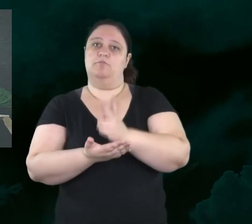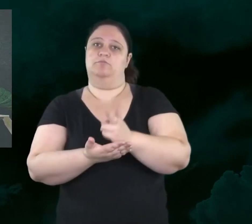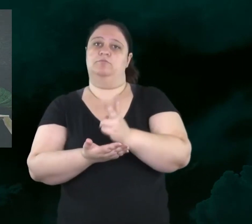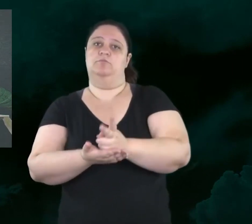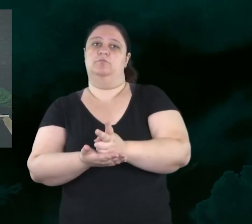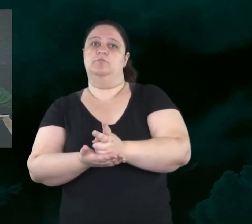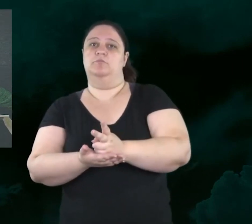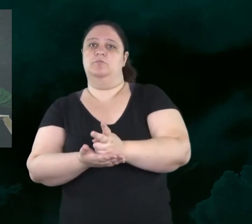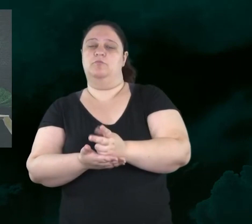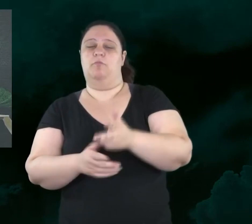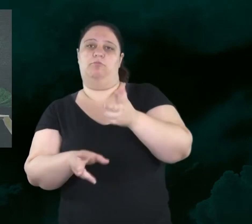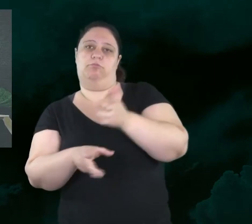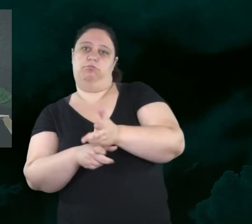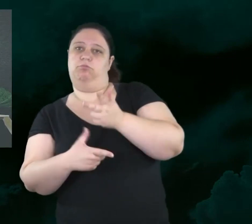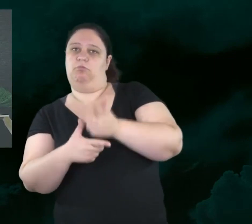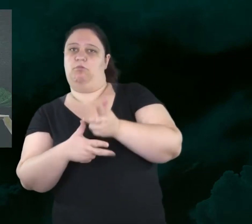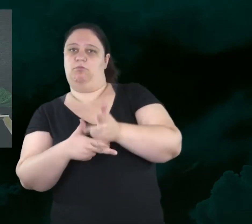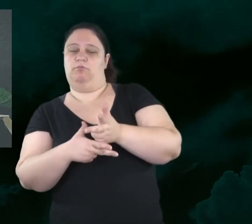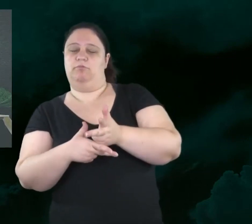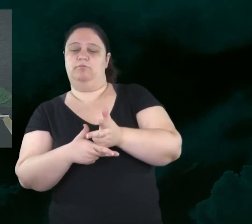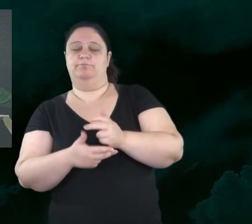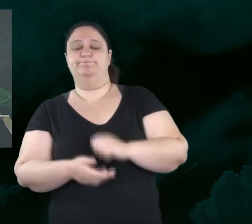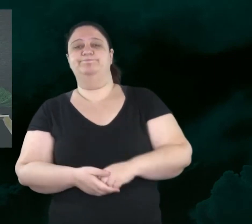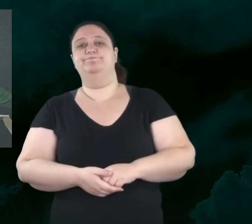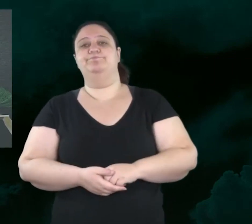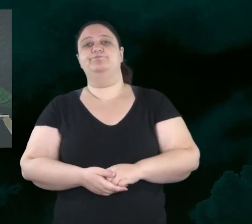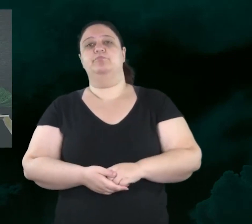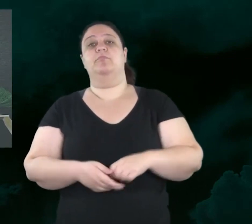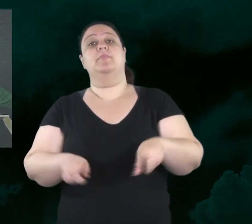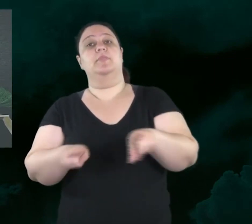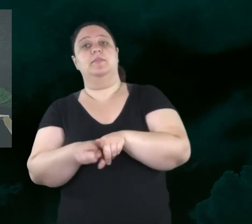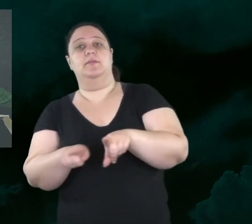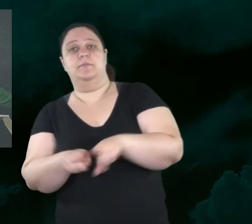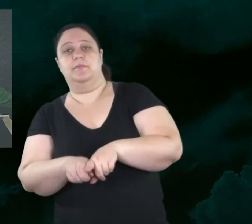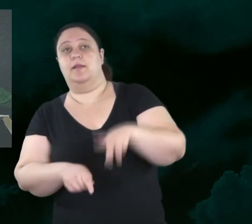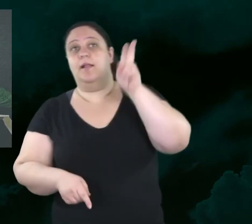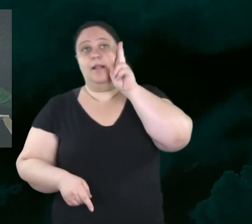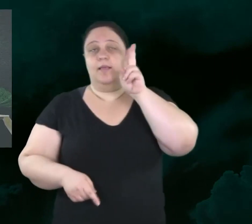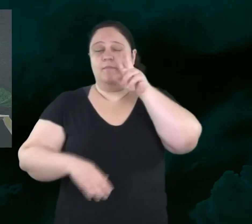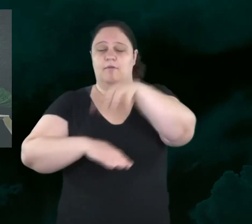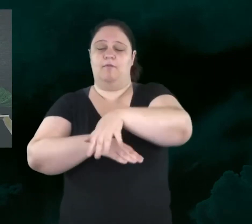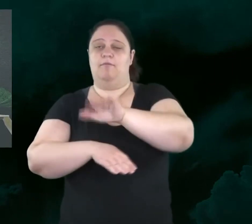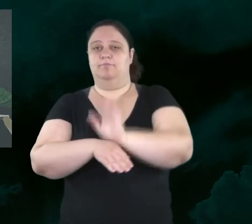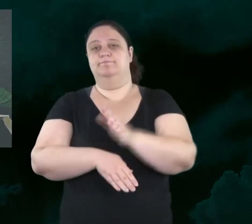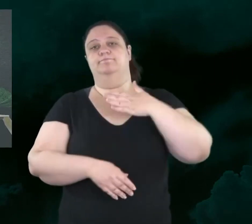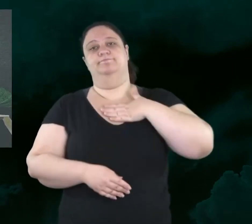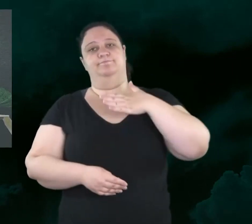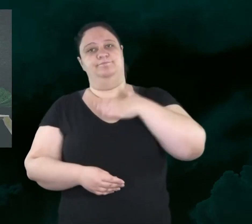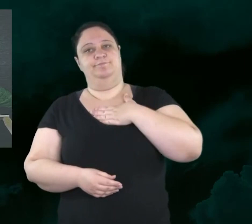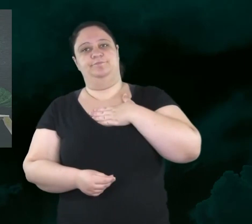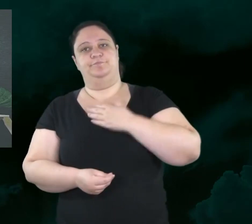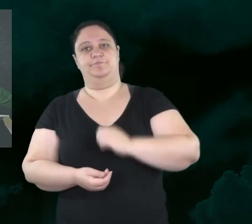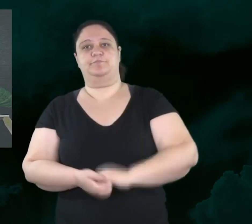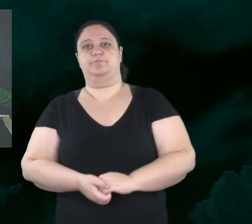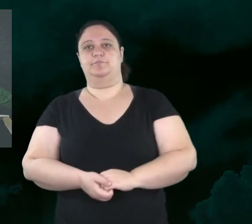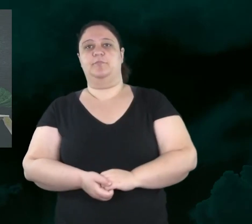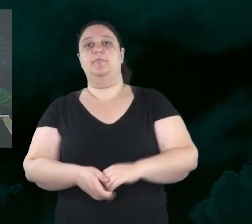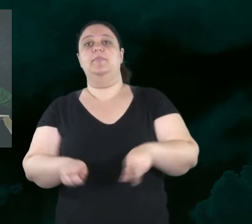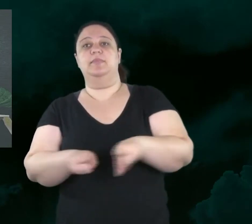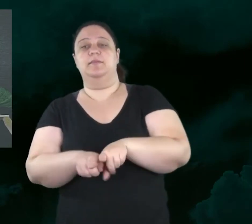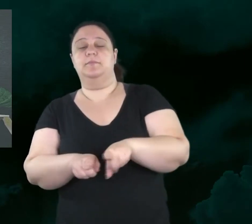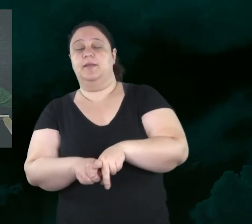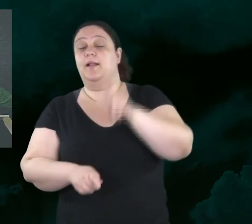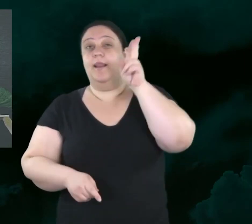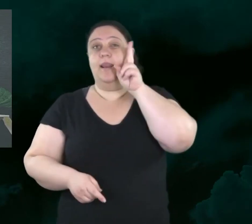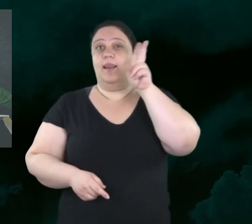que está fazendo. E também lembrar da Estância é Minha, e também lembrar das